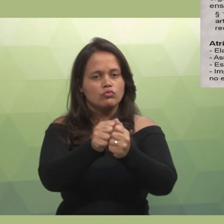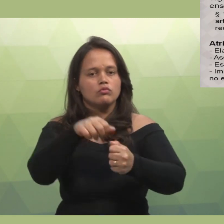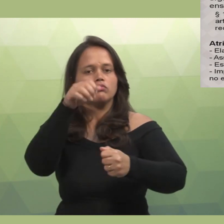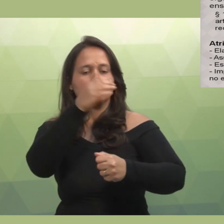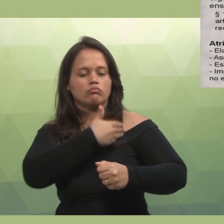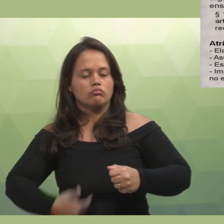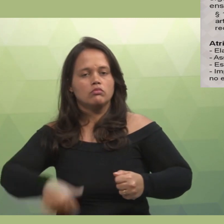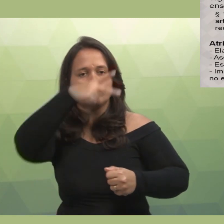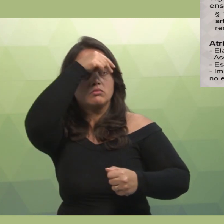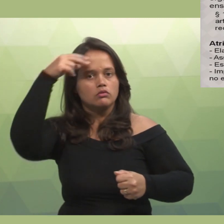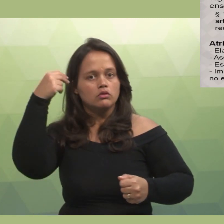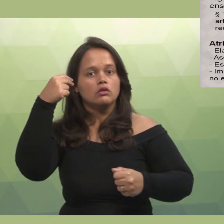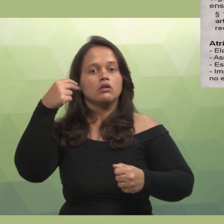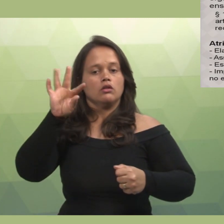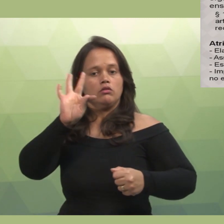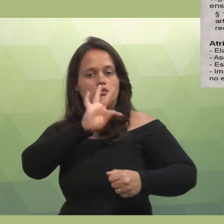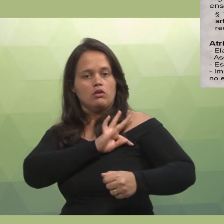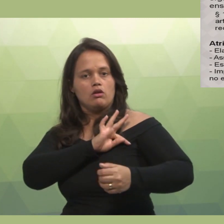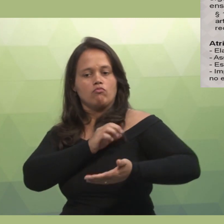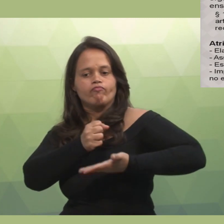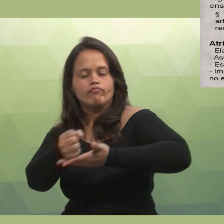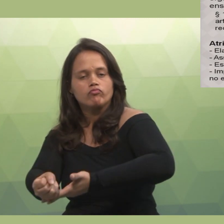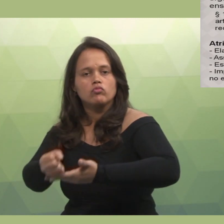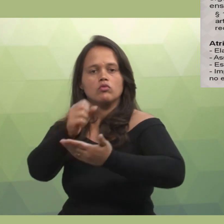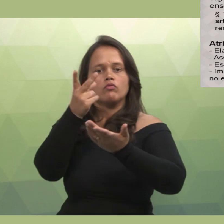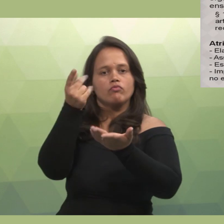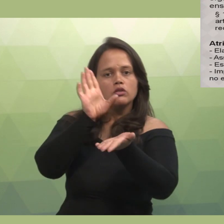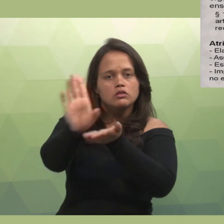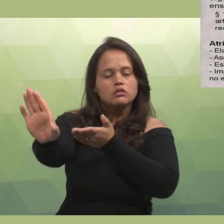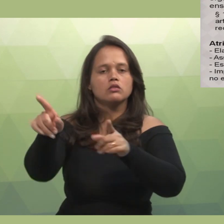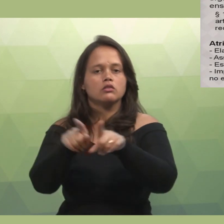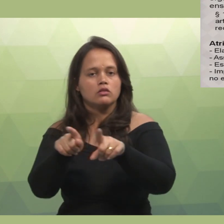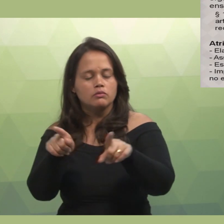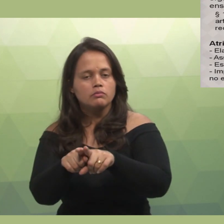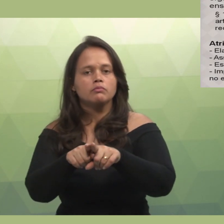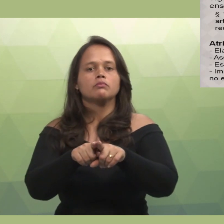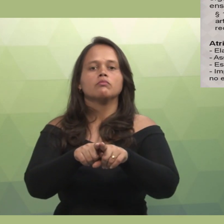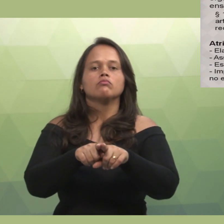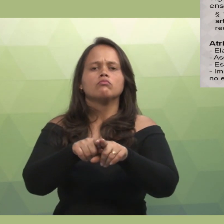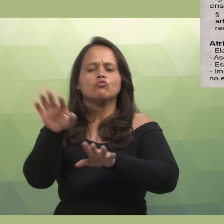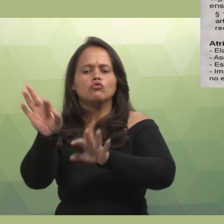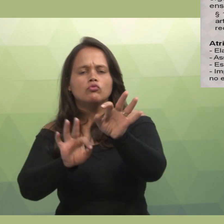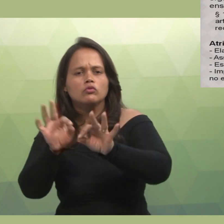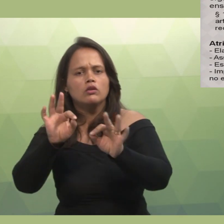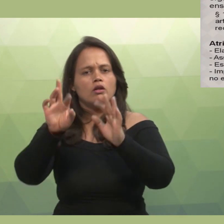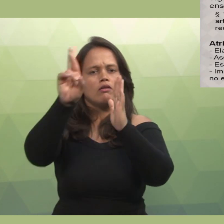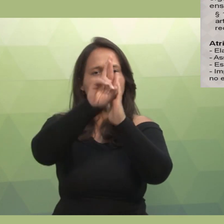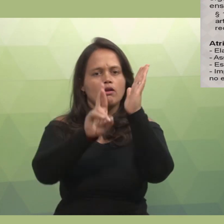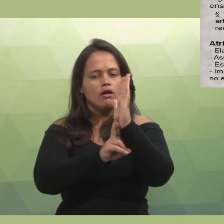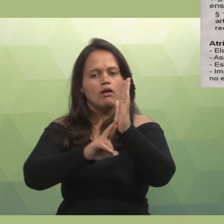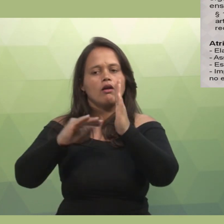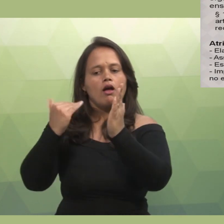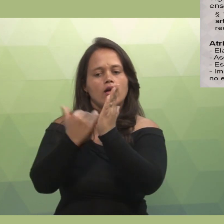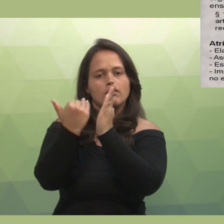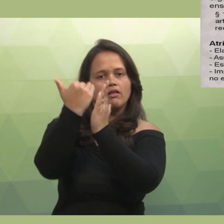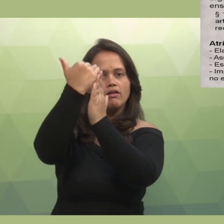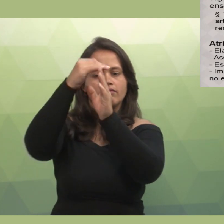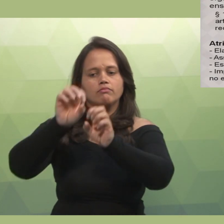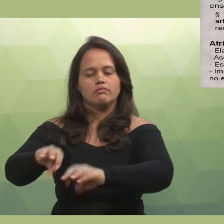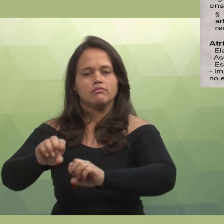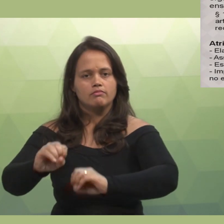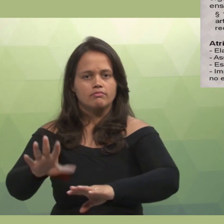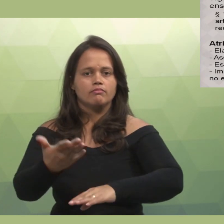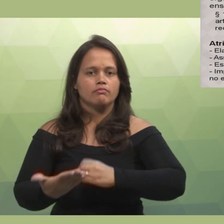e financeira aos governos subnacionais, o estabelecimento de diretrizes para as etapas da educação básica, com